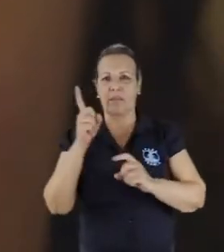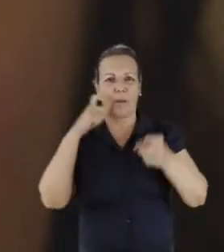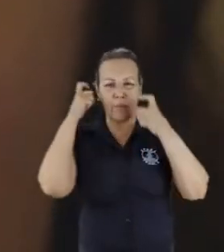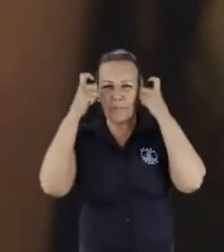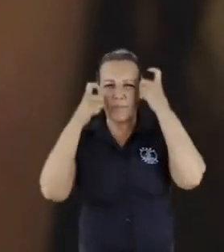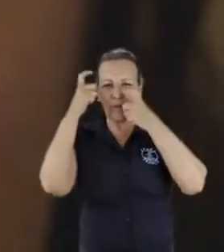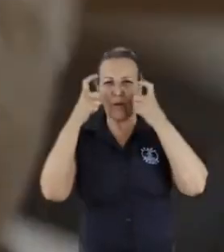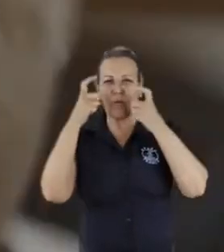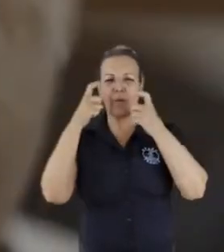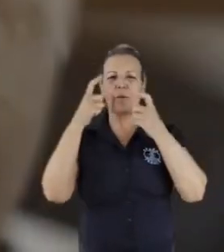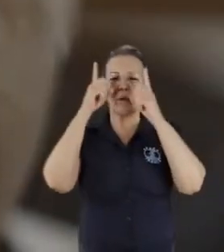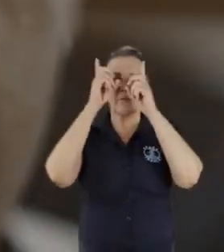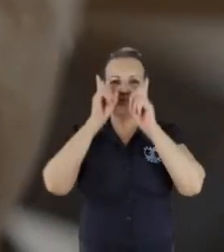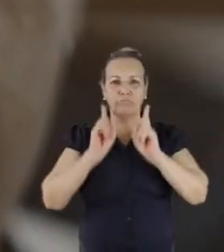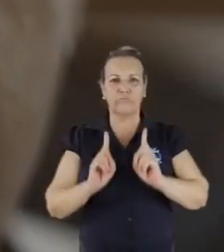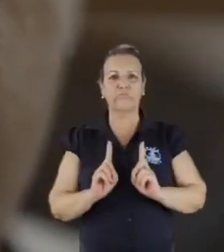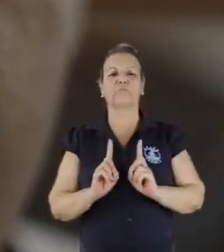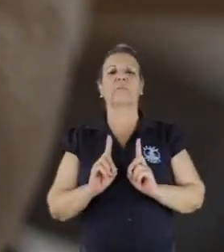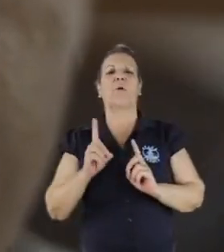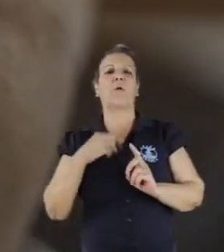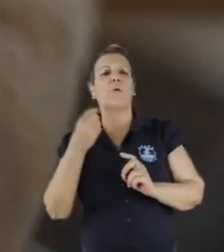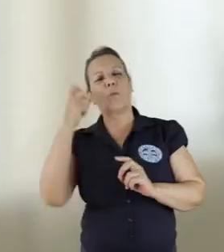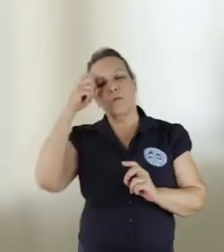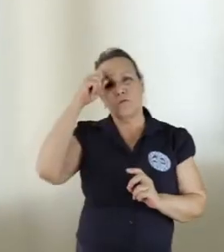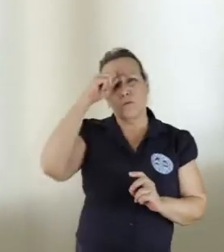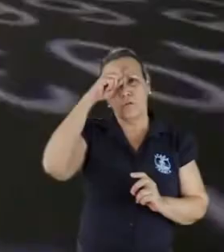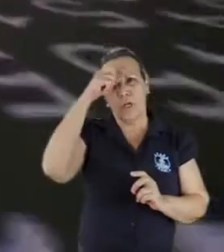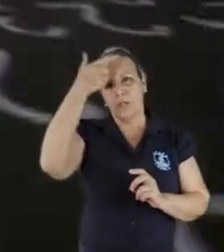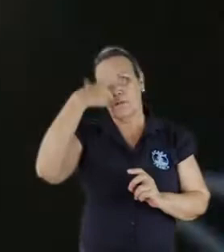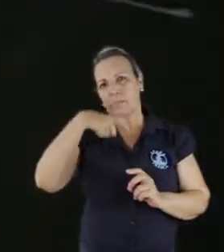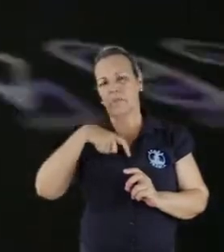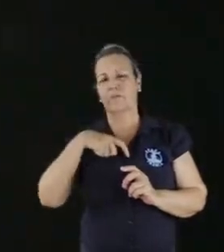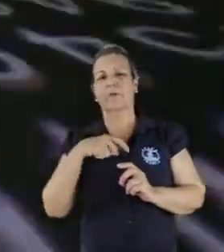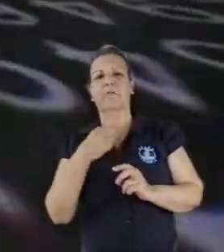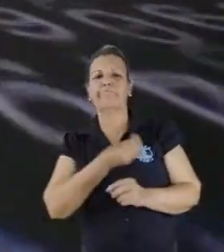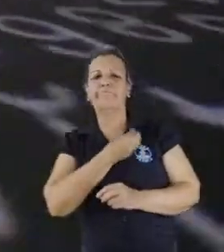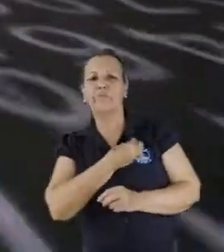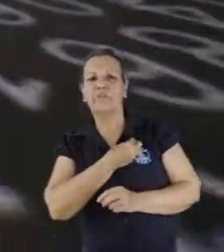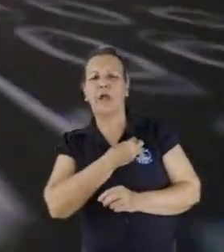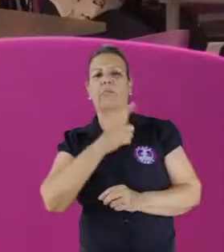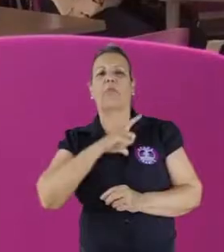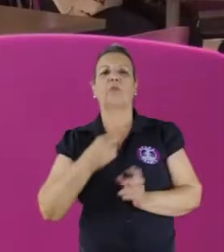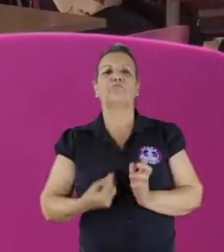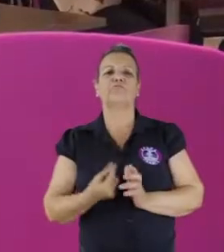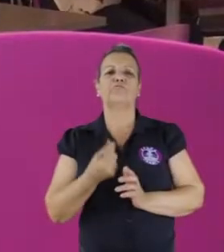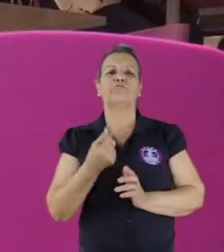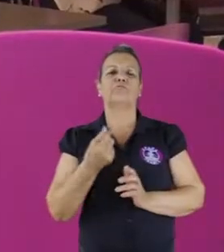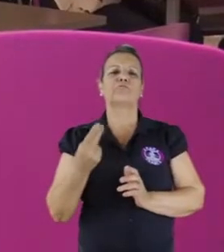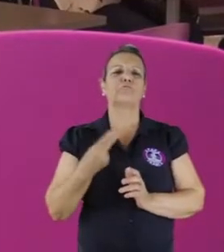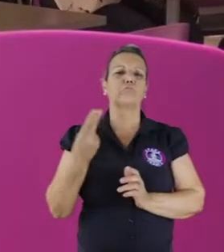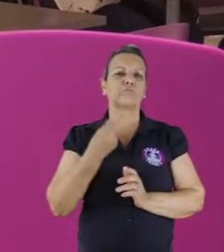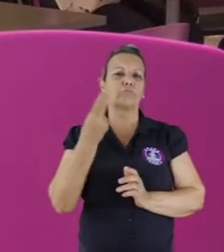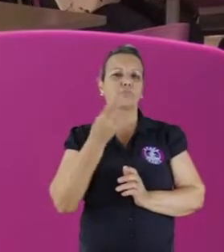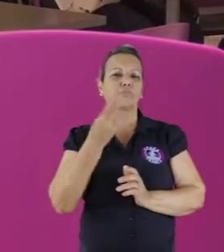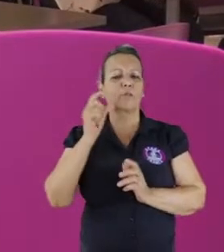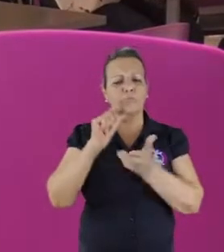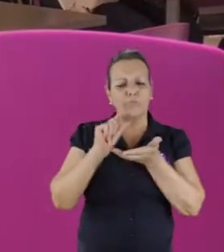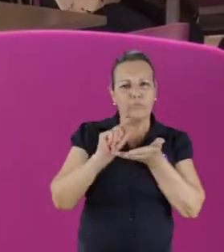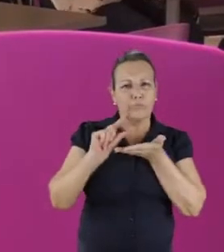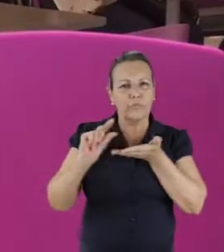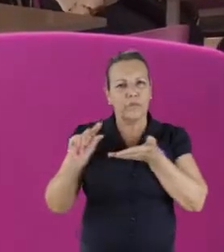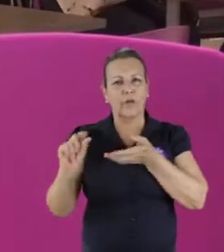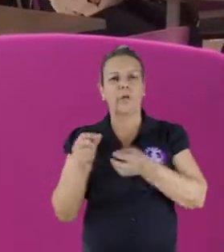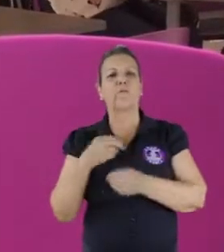sensibiliza com a dificuldade ou com a deficiência. Viver tem um custo, e por menor que ele seja, envolve